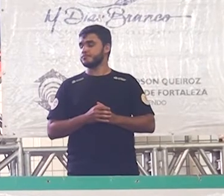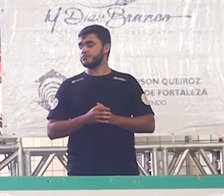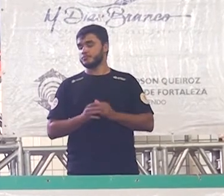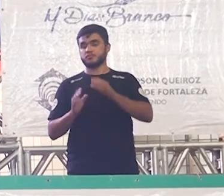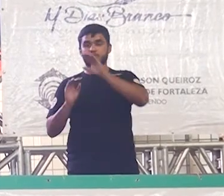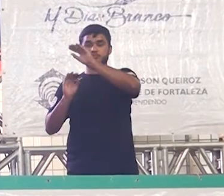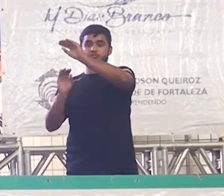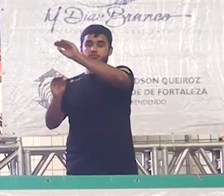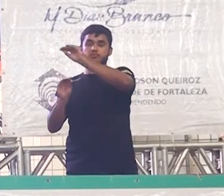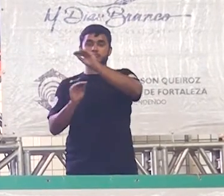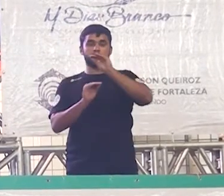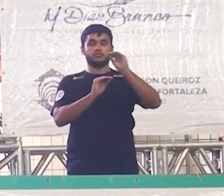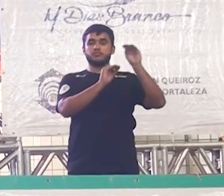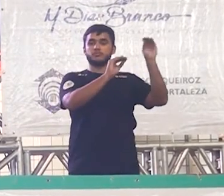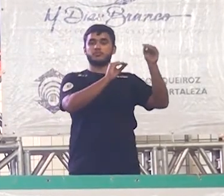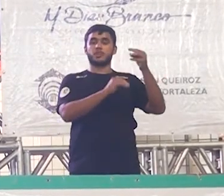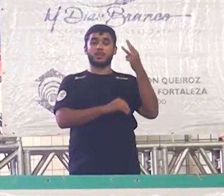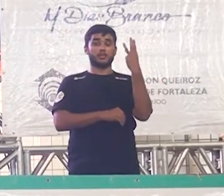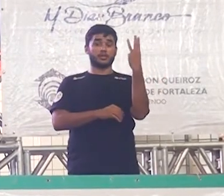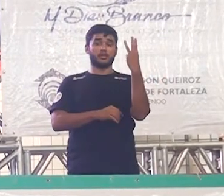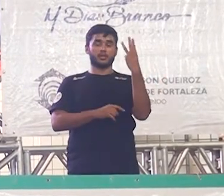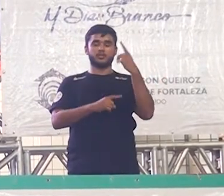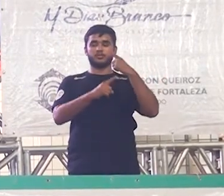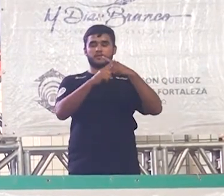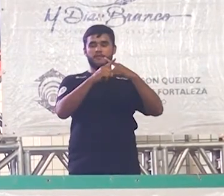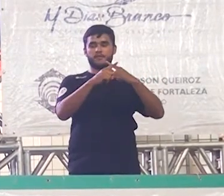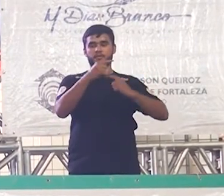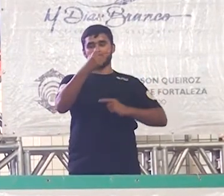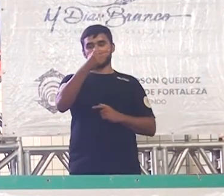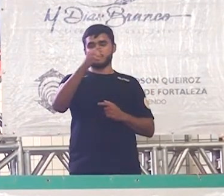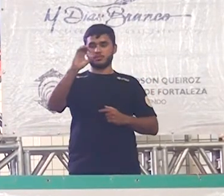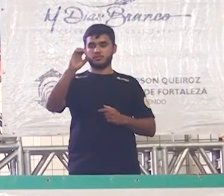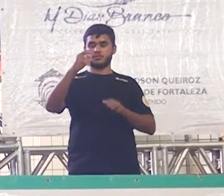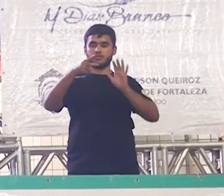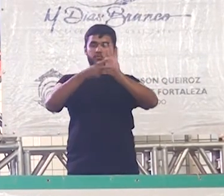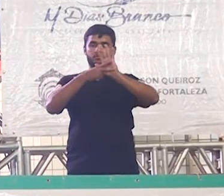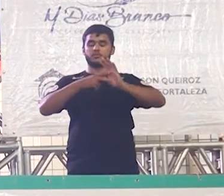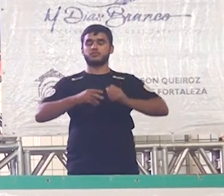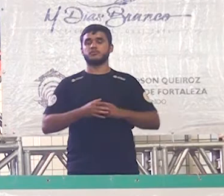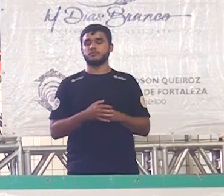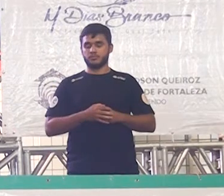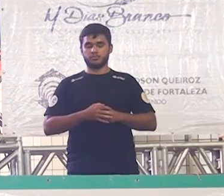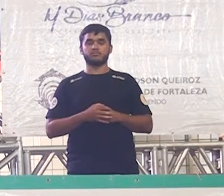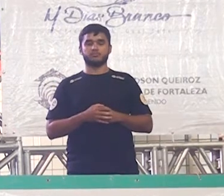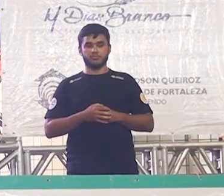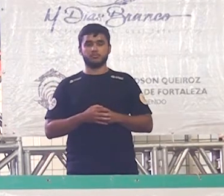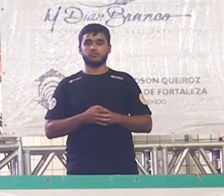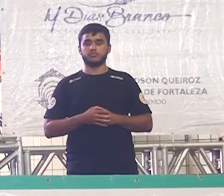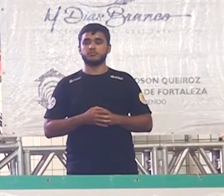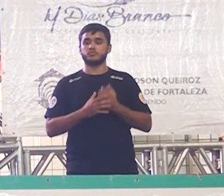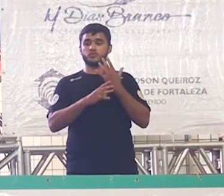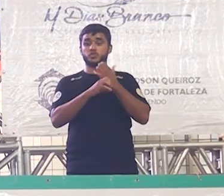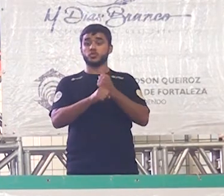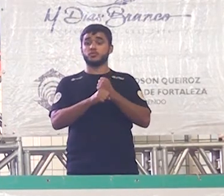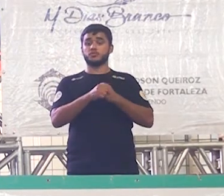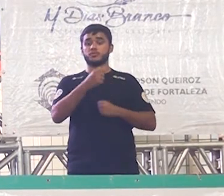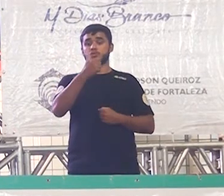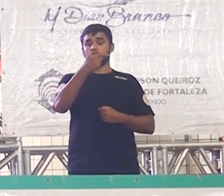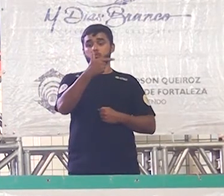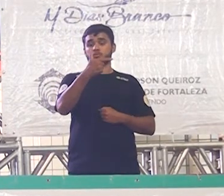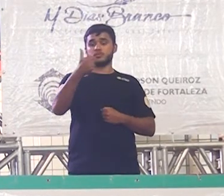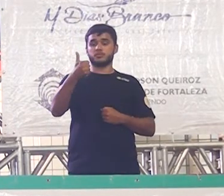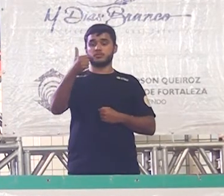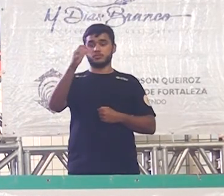gráfico, meninos, mais 3 veículos a 70 por hora. 3 vezes 7, 21, nós temos